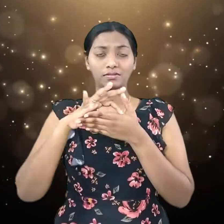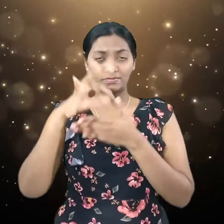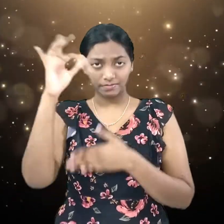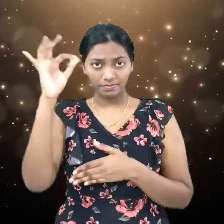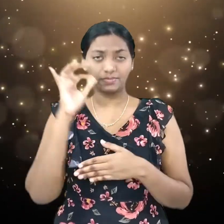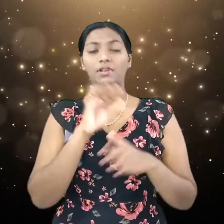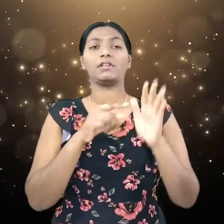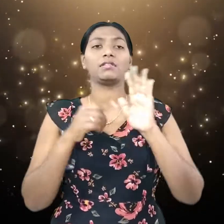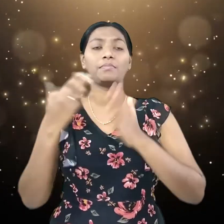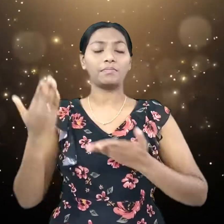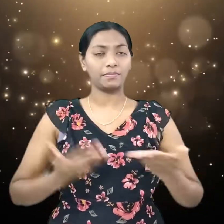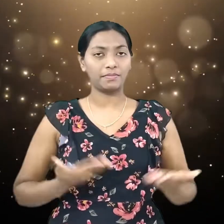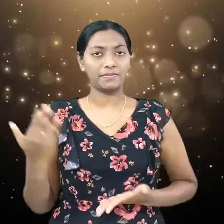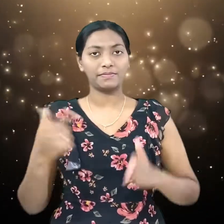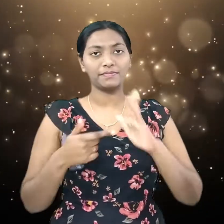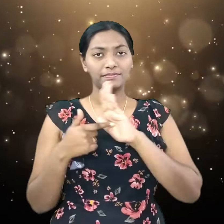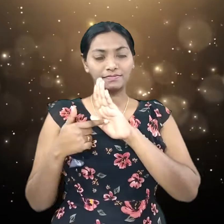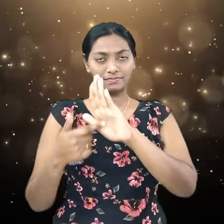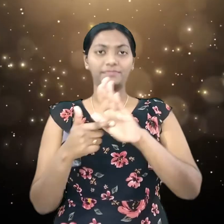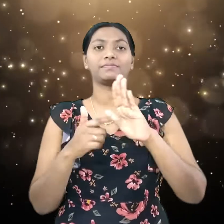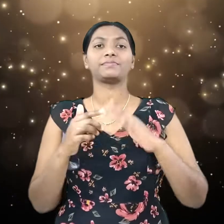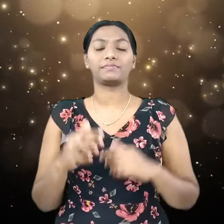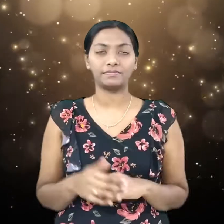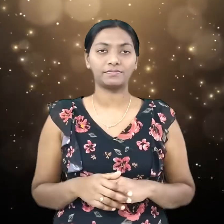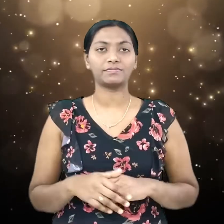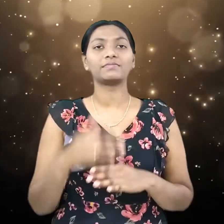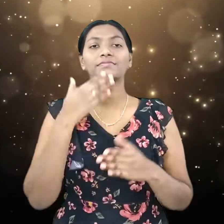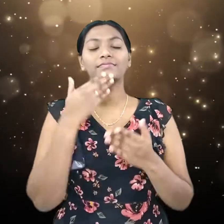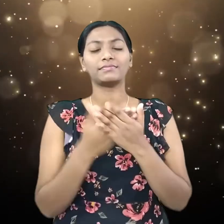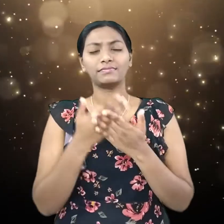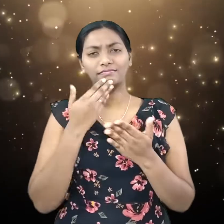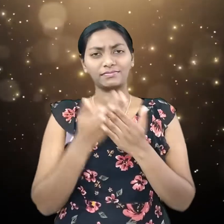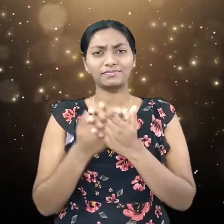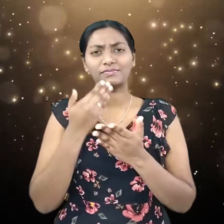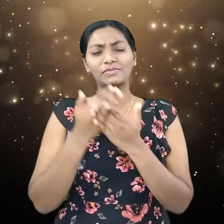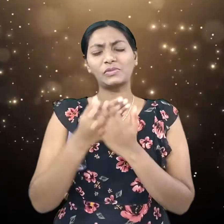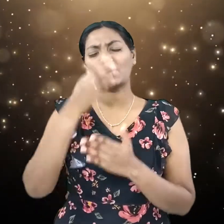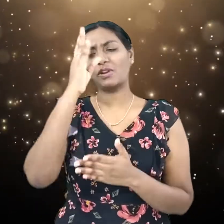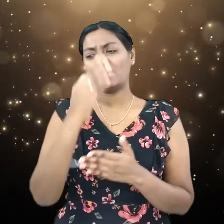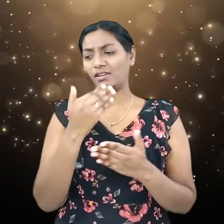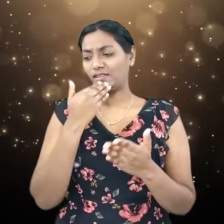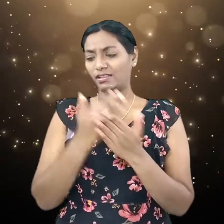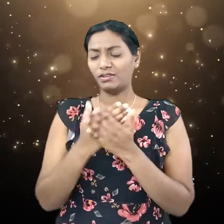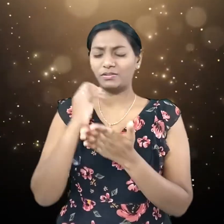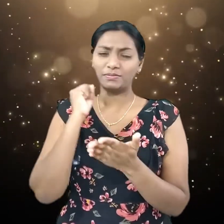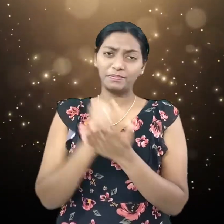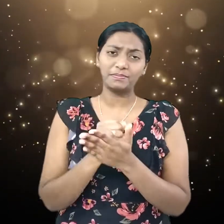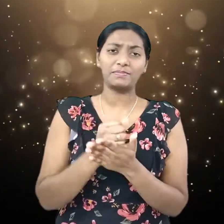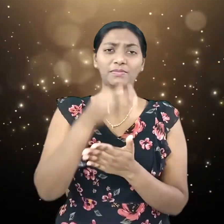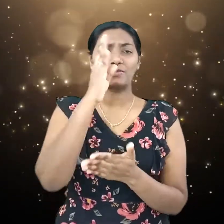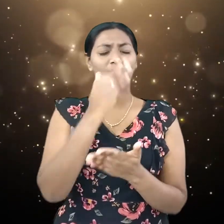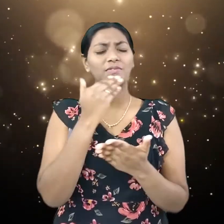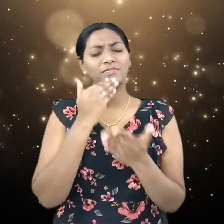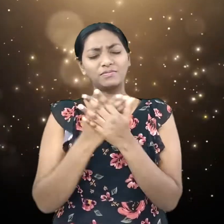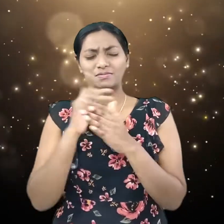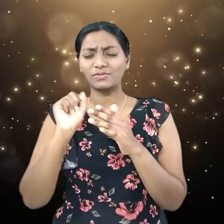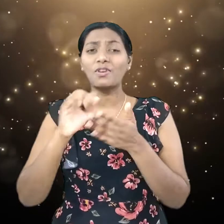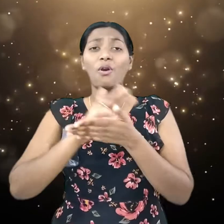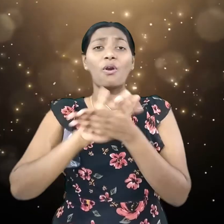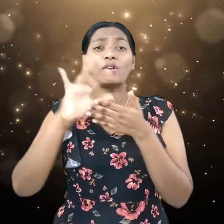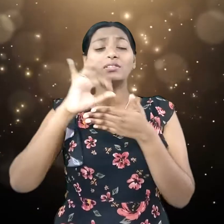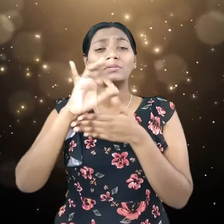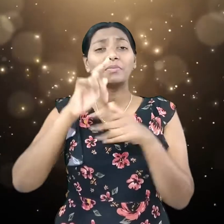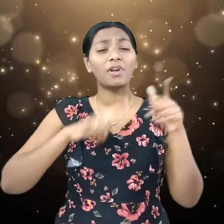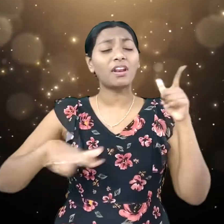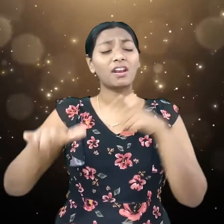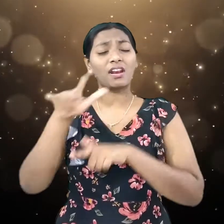को दिखाना। अपने दोनों हाथों को स्वर उठाइए, अपनी आँखों को बंद कीजिए और धन्यवाद दीजिए उस महान परमेश्वर का। धन्यवाद दीजिए, बोली इन